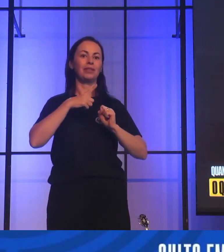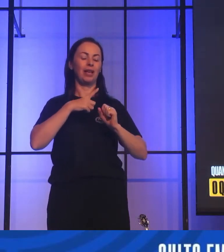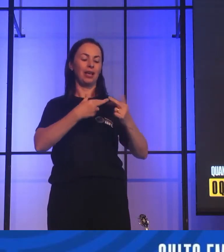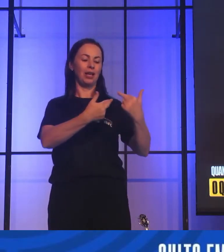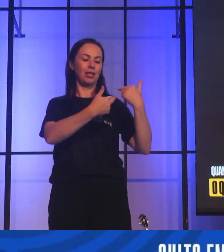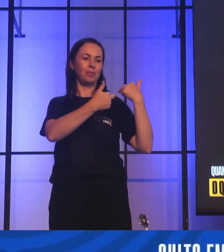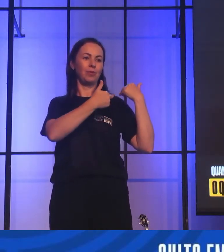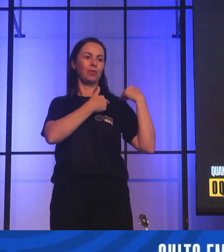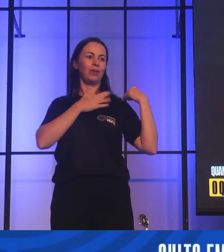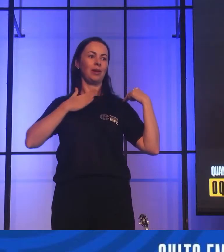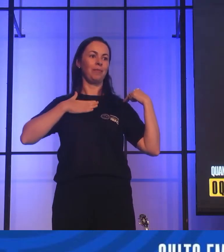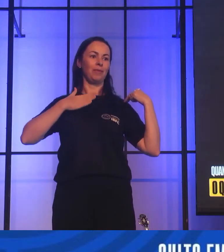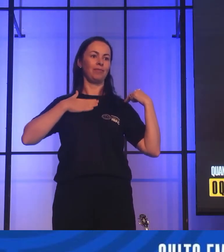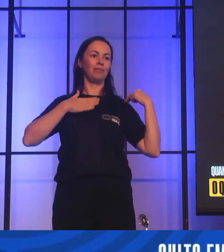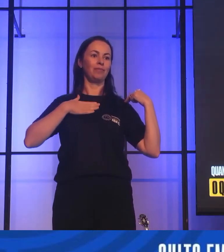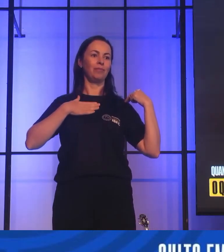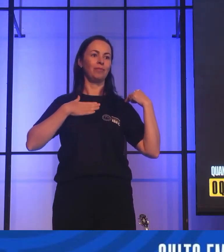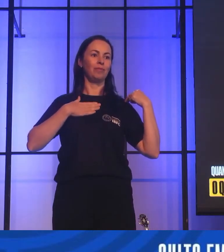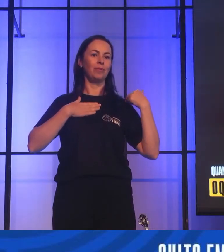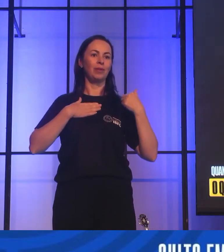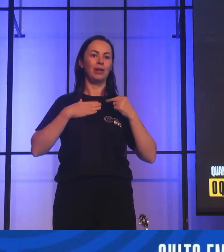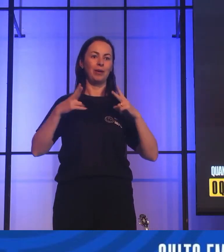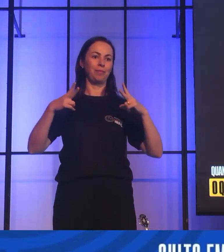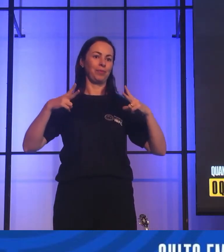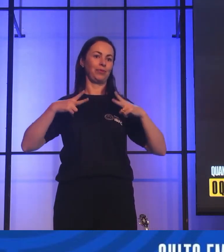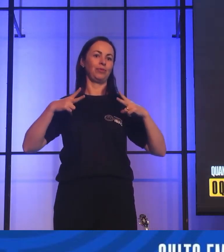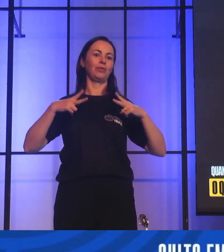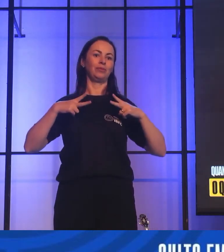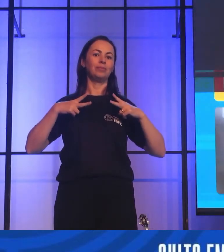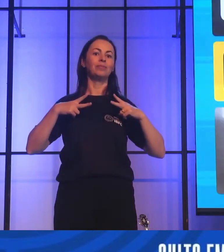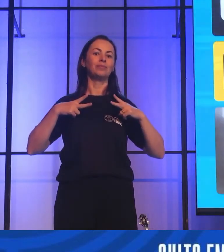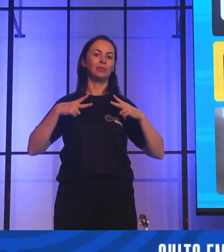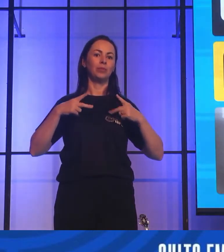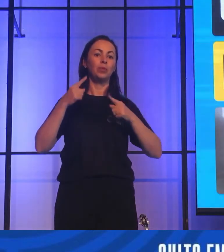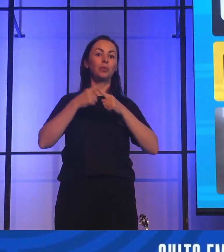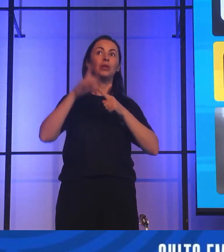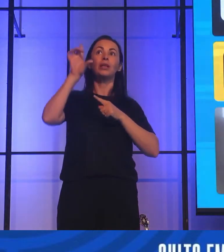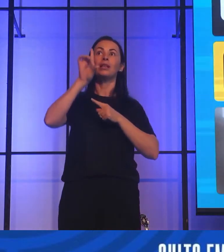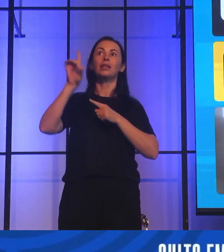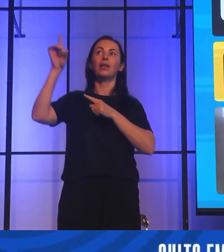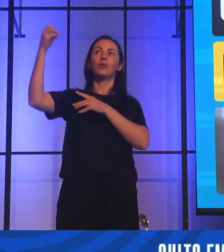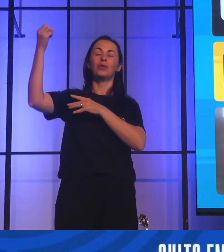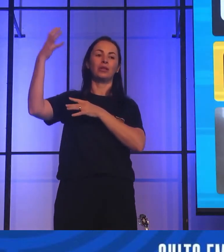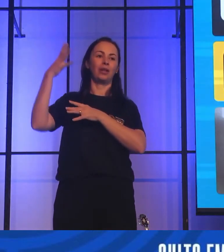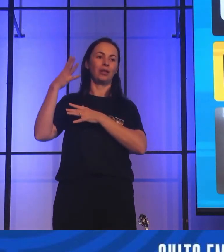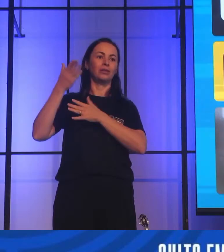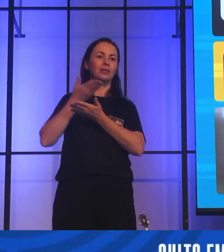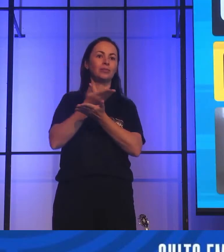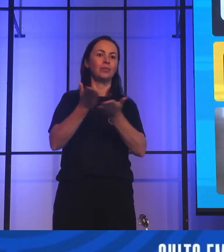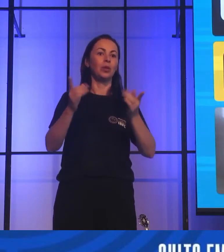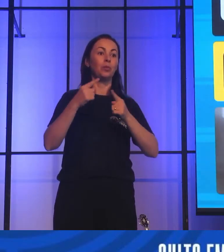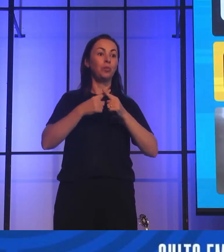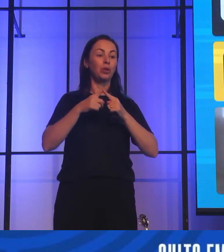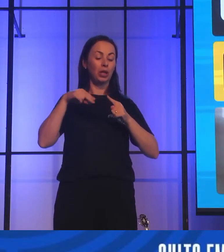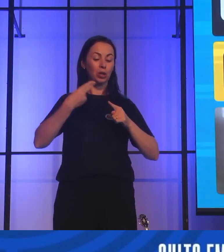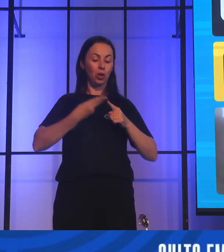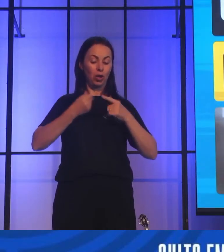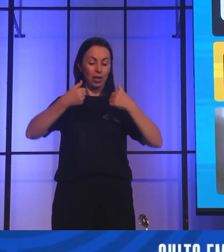minhas. Que Deus nos dê graça e que eu e você possamos viver uma vida totalmente